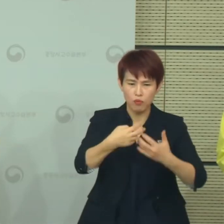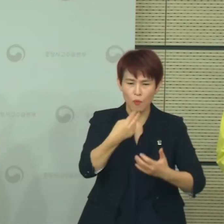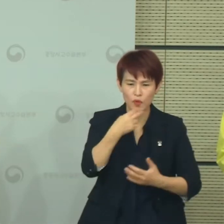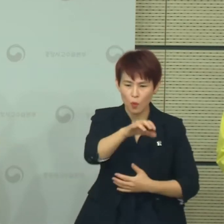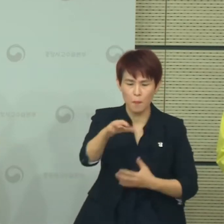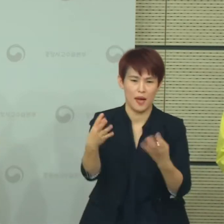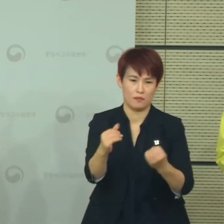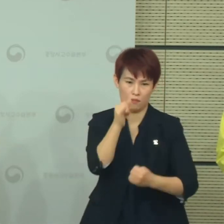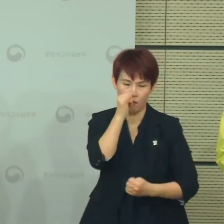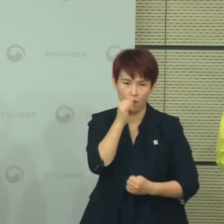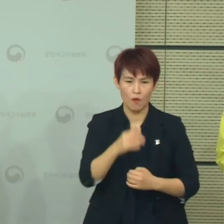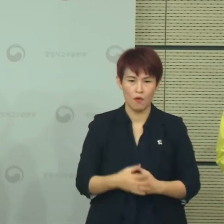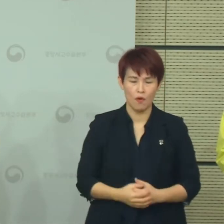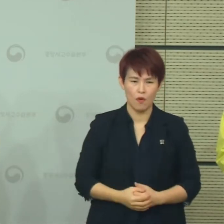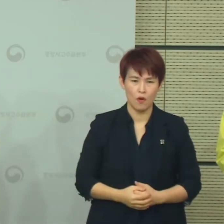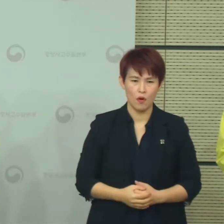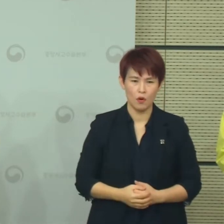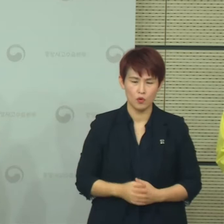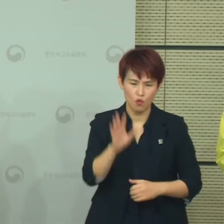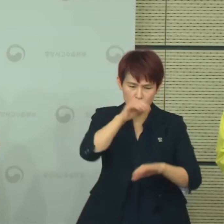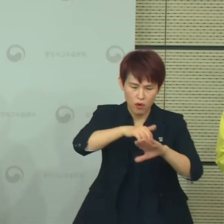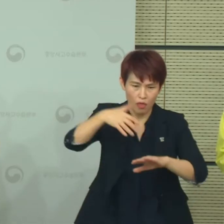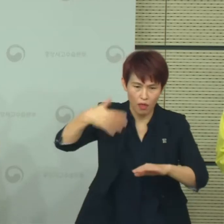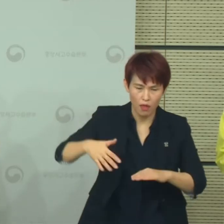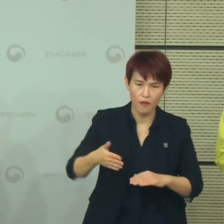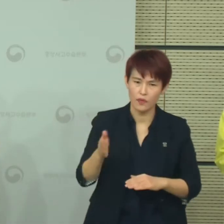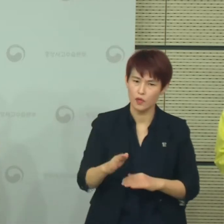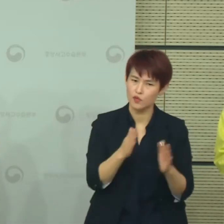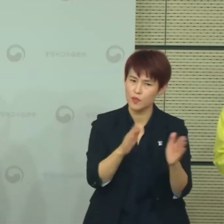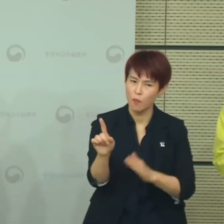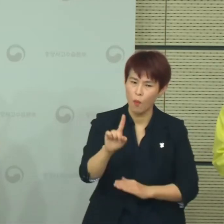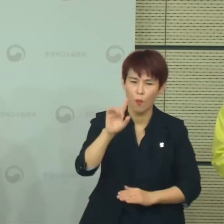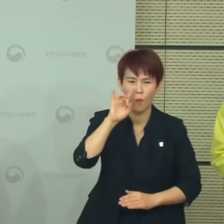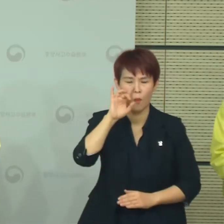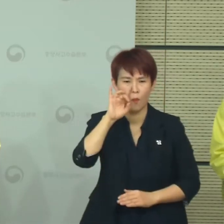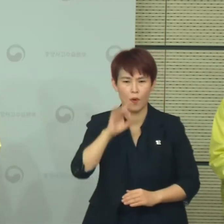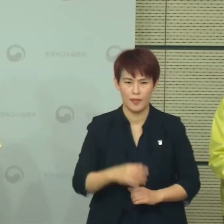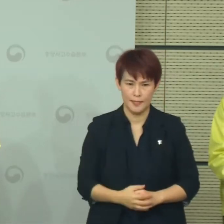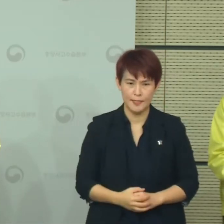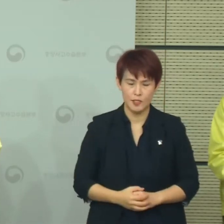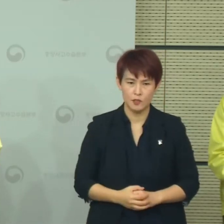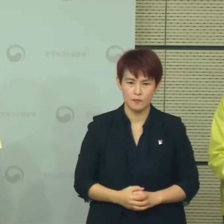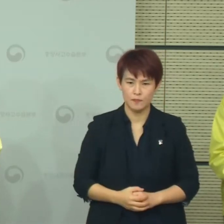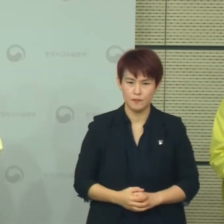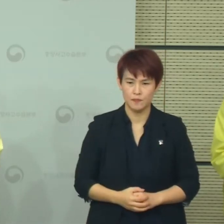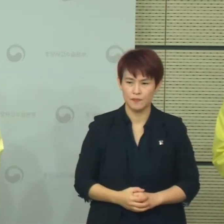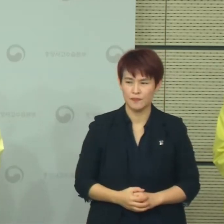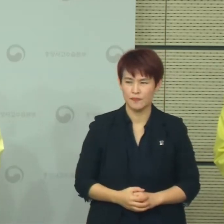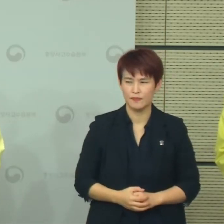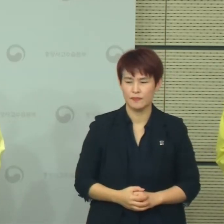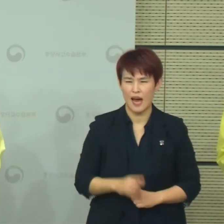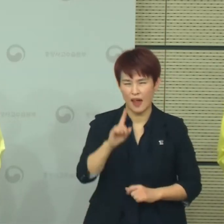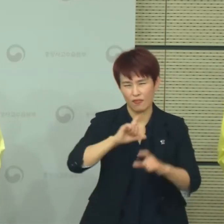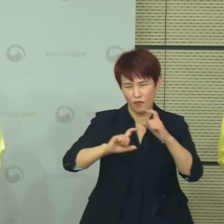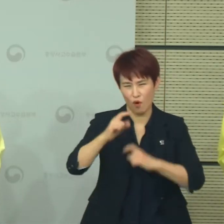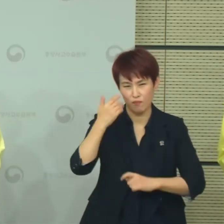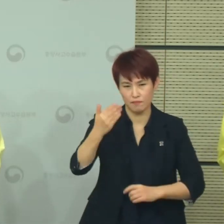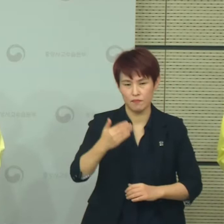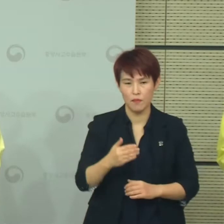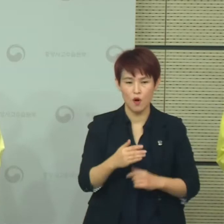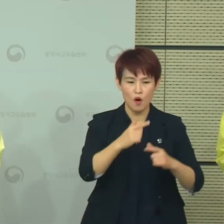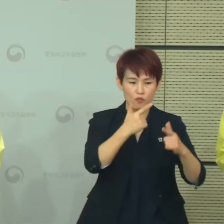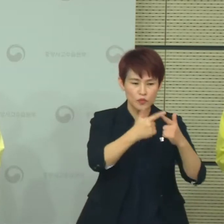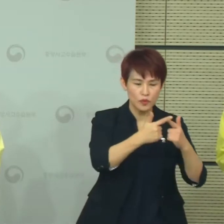그리고 훈련도 덜 돼 있을 텐데 준비 어떻게 하실지 제가 부탁드리고요. 죄송한데 한 가지만 더 말씀 여쭈면